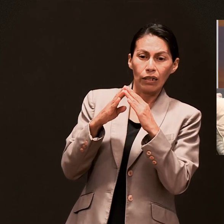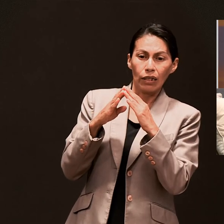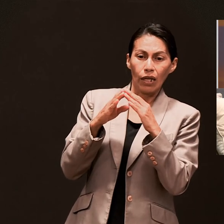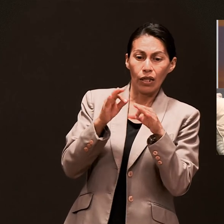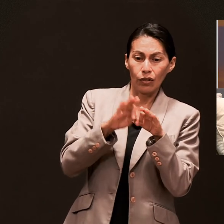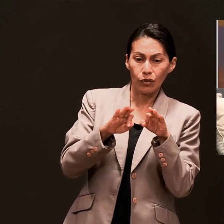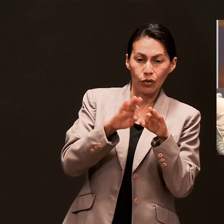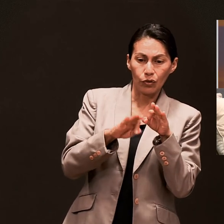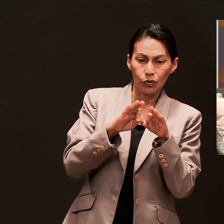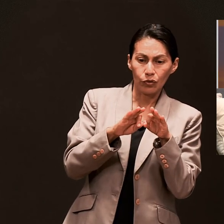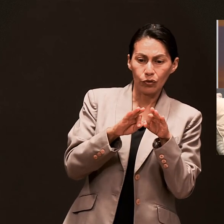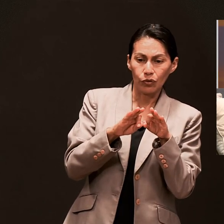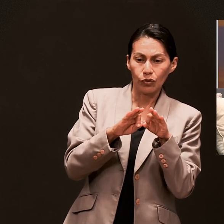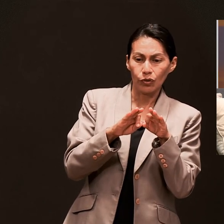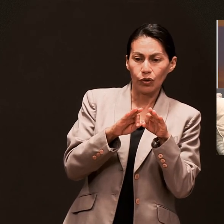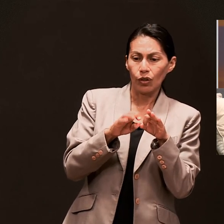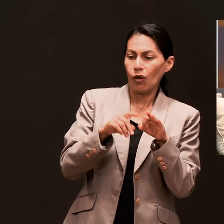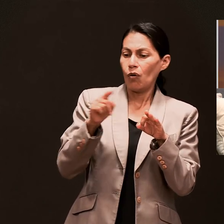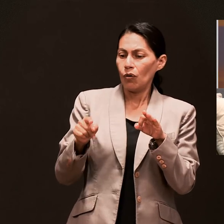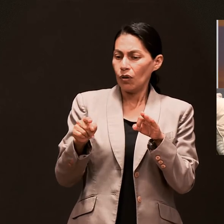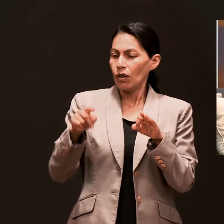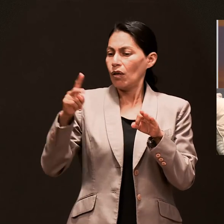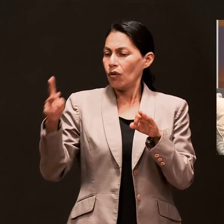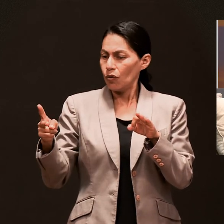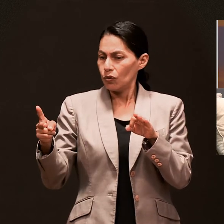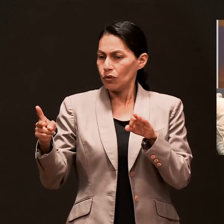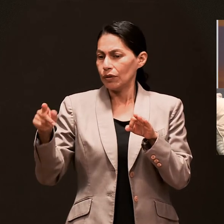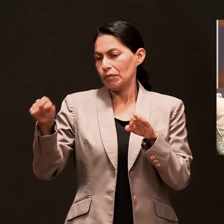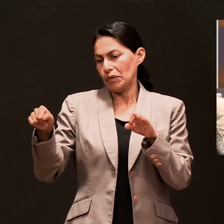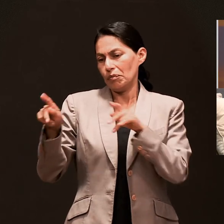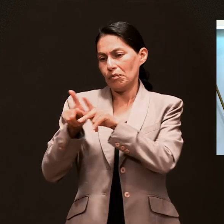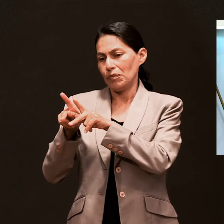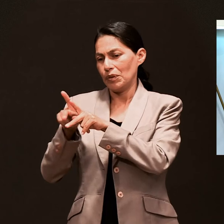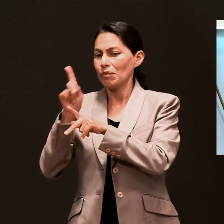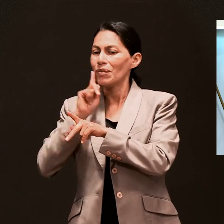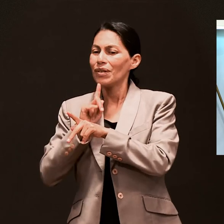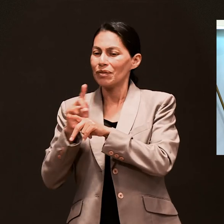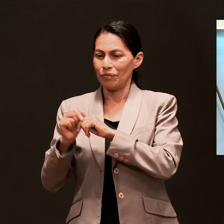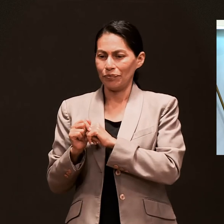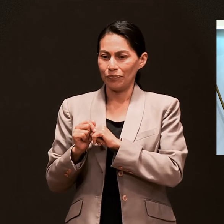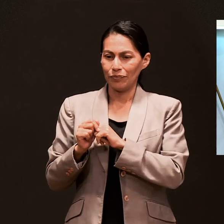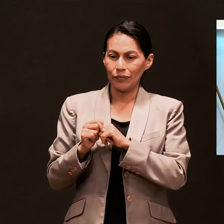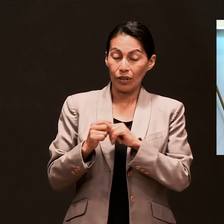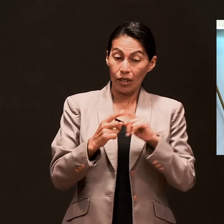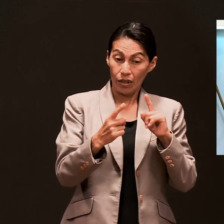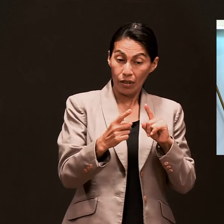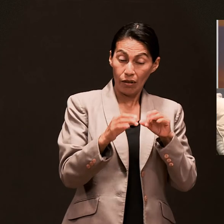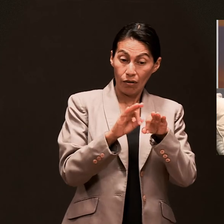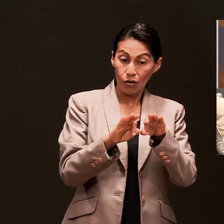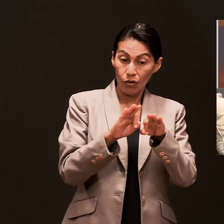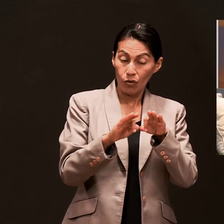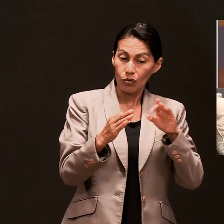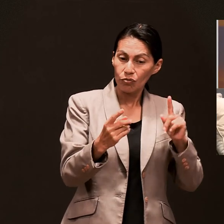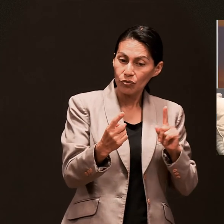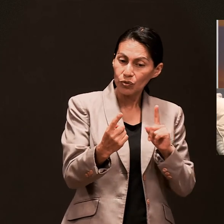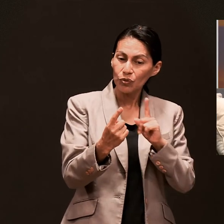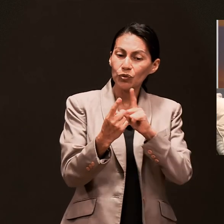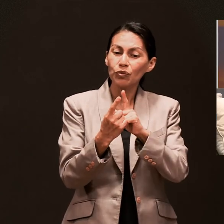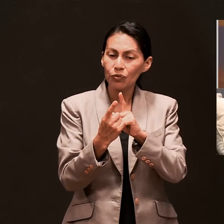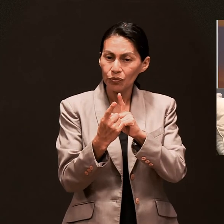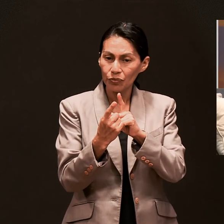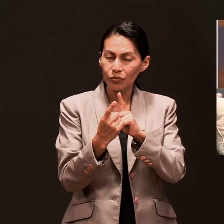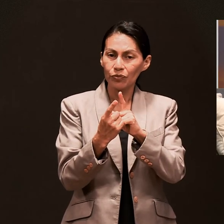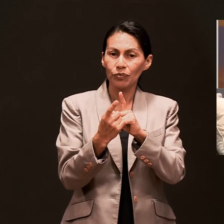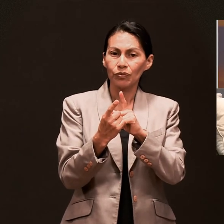casa de mis tíos de sus papás ella vivía a dos casas de sus papás y me encuentro con